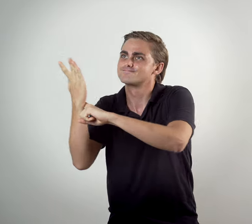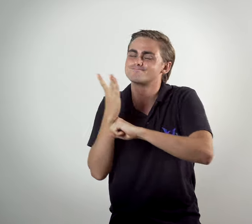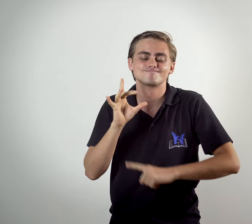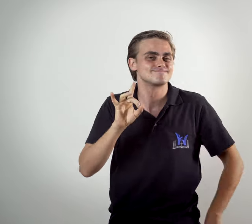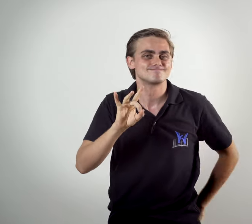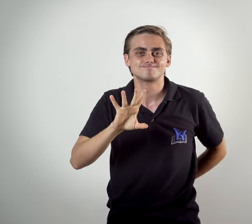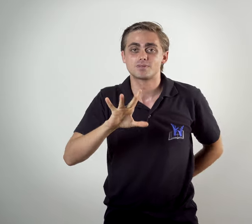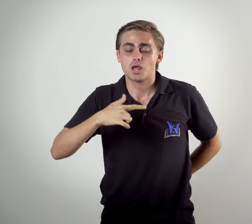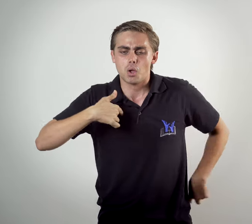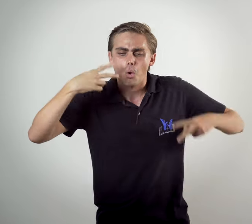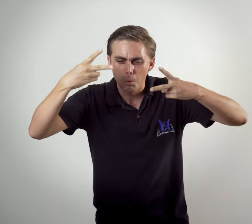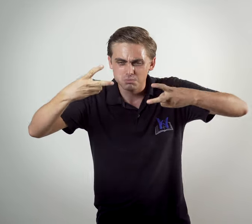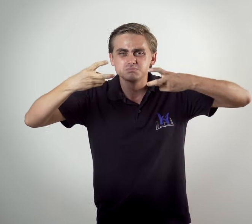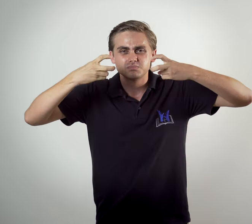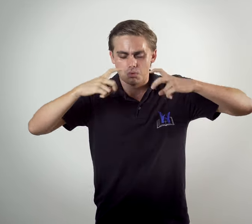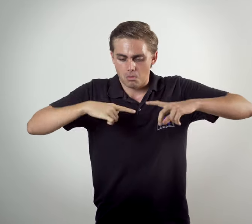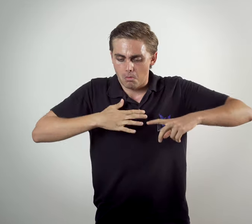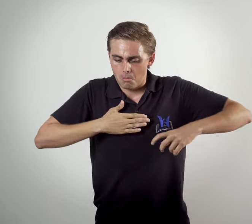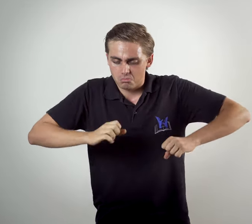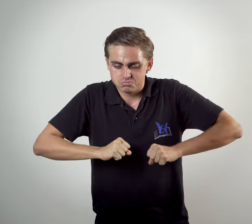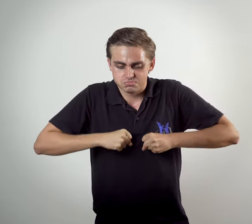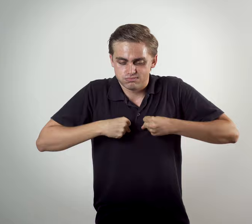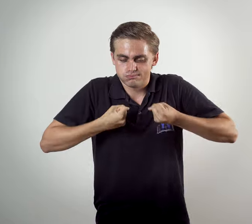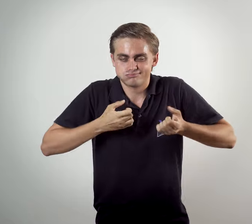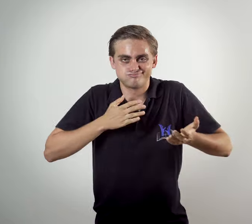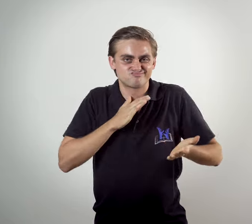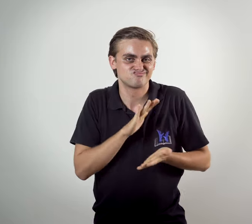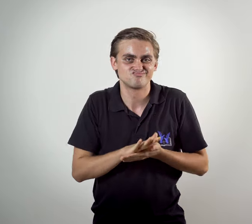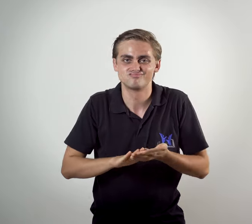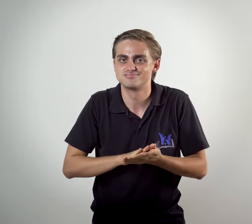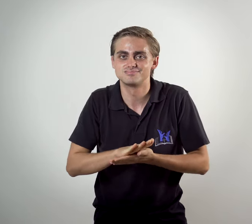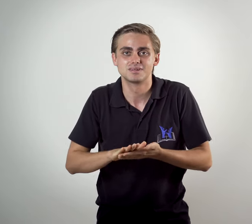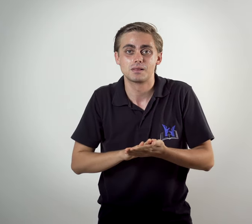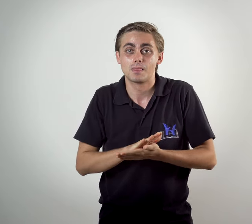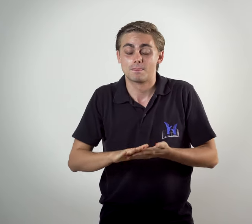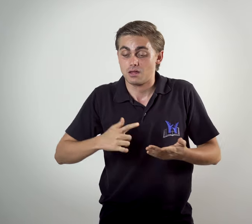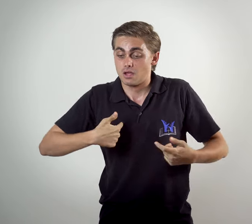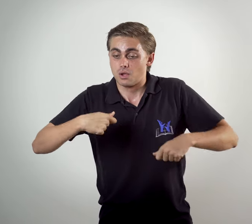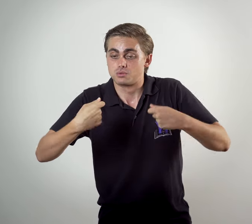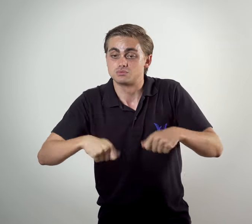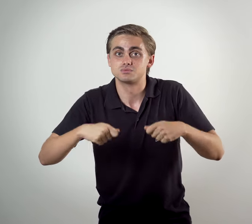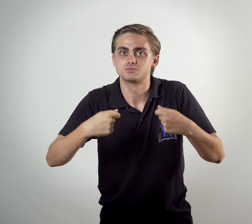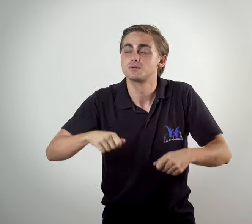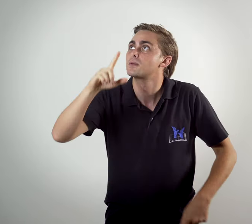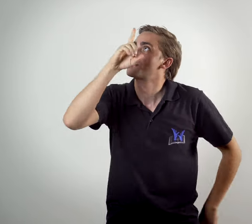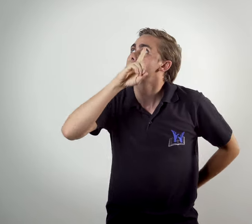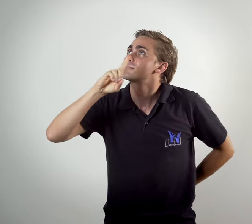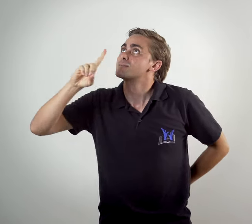quando percebo meu esforço é vão, e o que devo fazer é